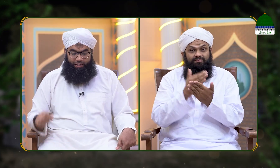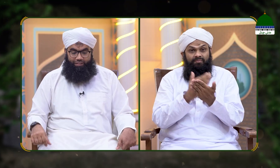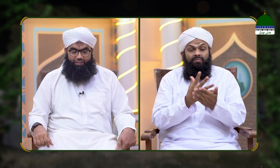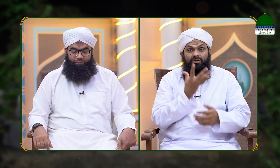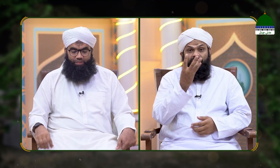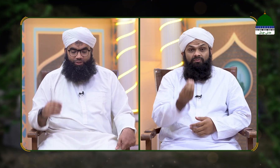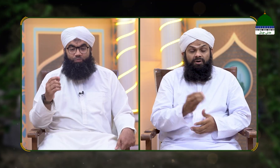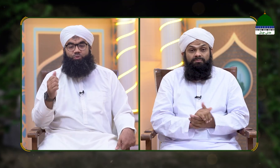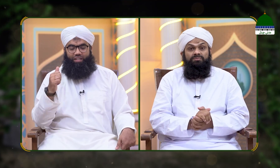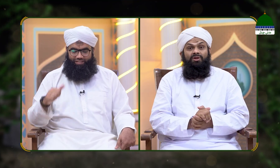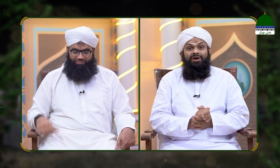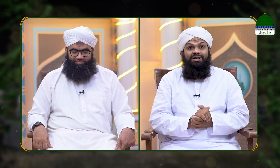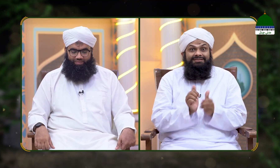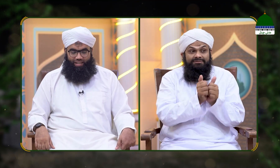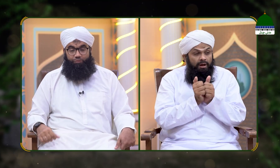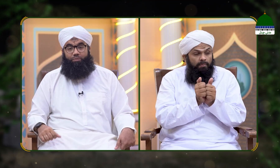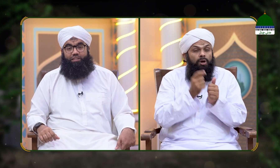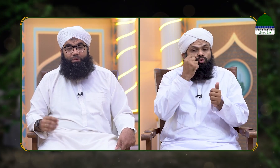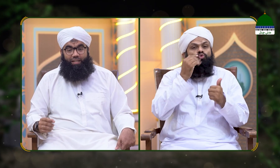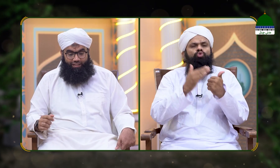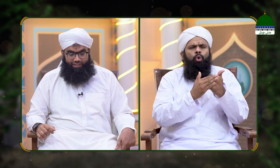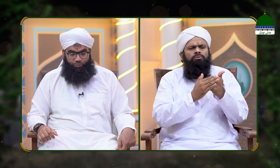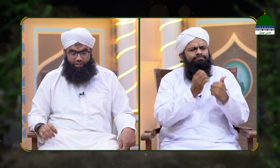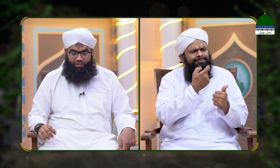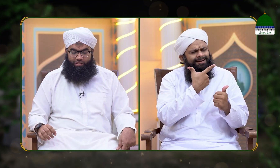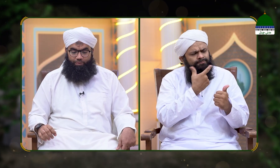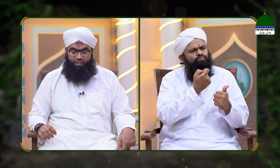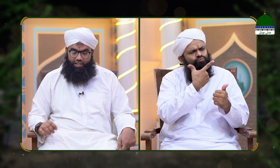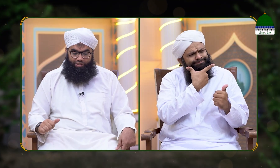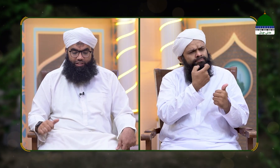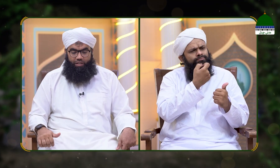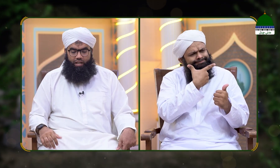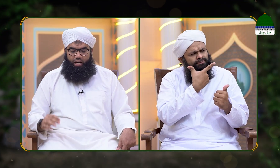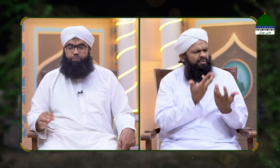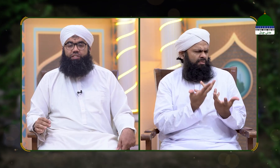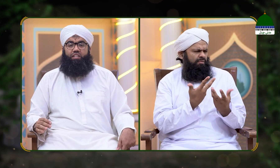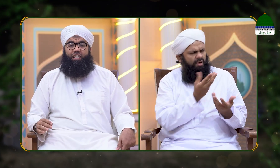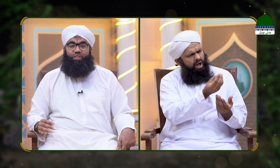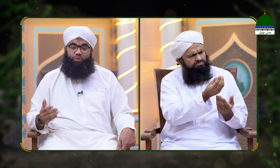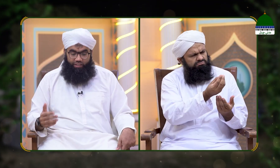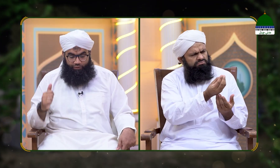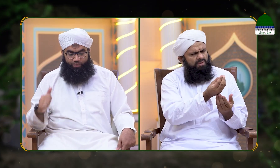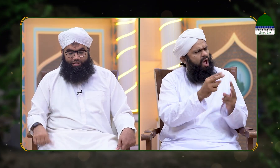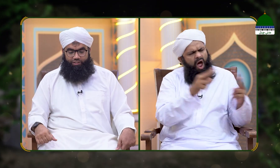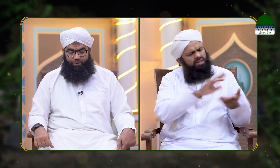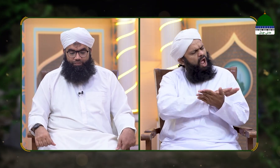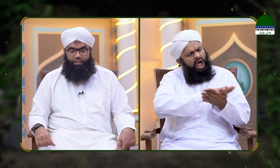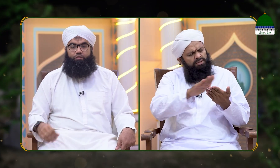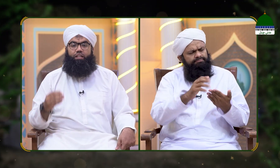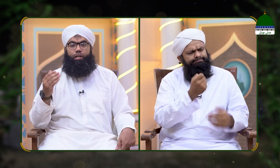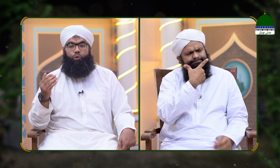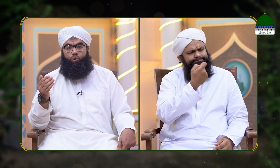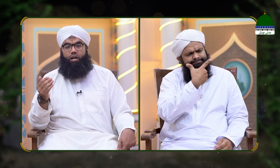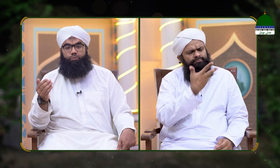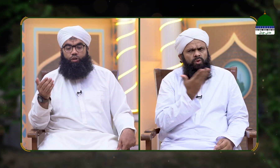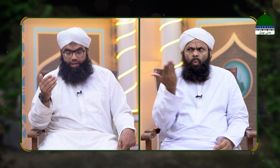بھی بات کرتے تو مسکراتے۔ آپ فرماتی ہیں، میں نے حضرت ابو دردہ سے عرض کی، آپ اس عادت کو ترک فرما دیجئے